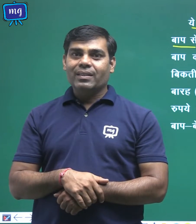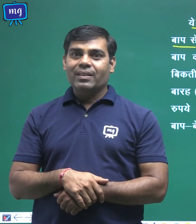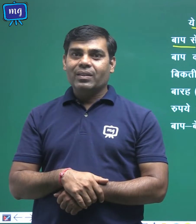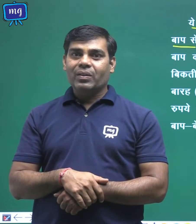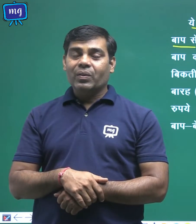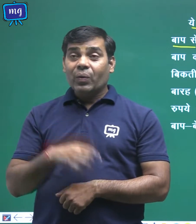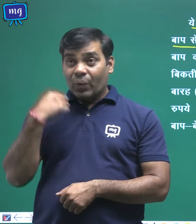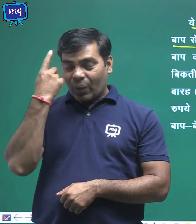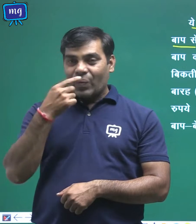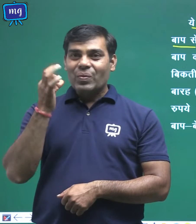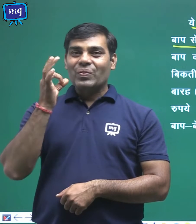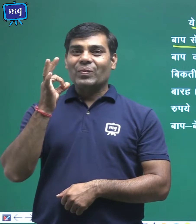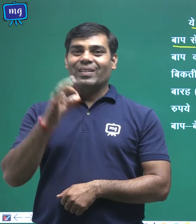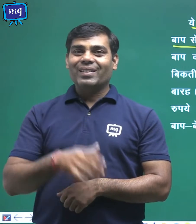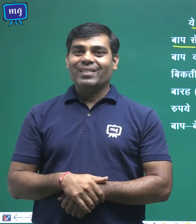सुंदर